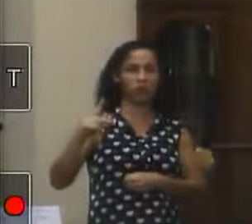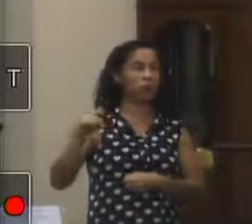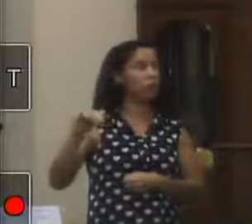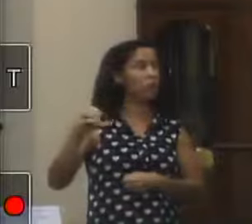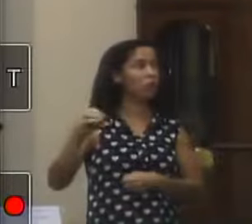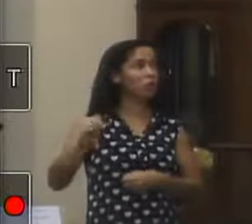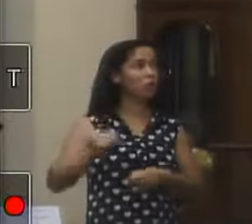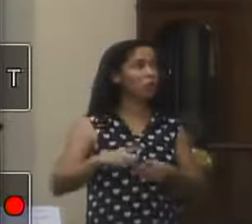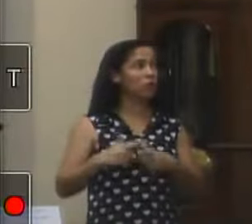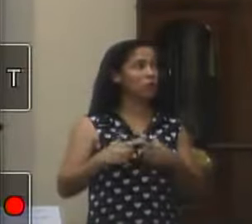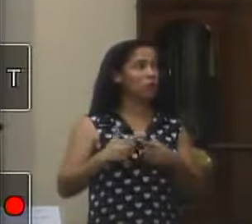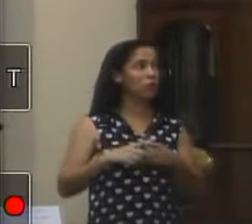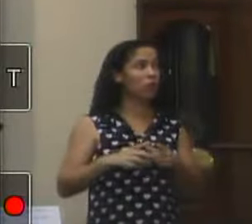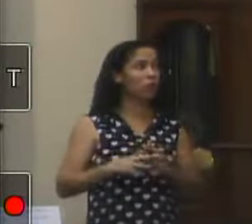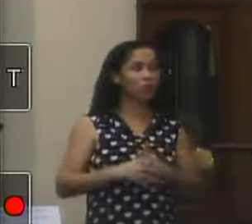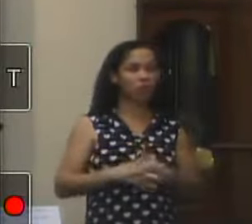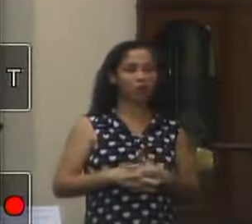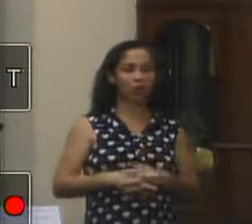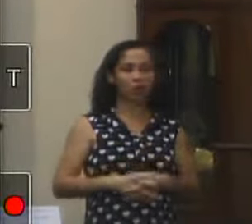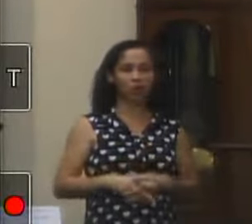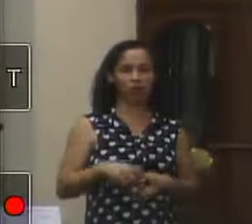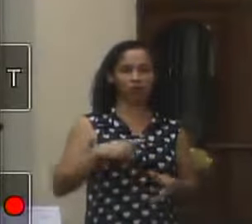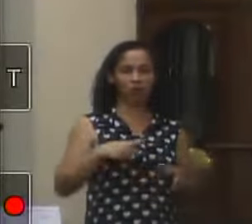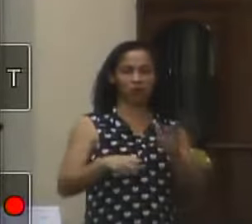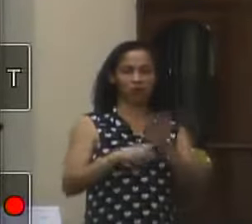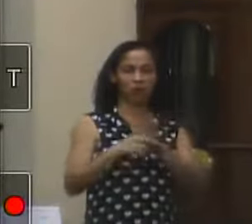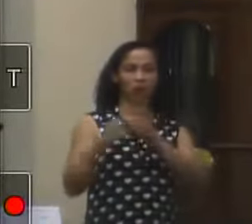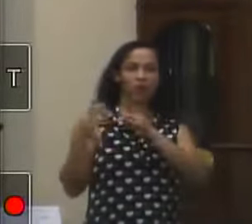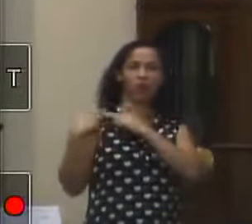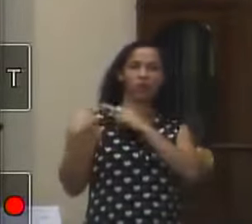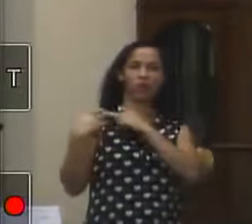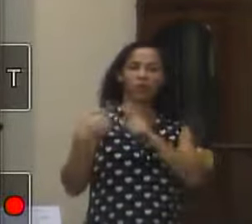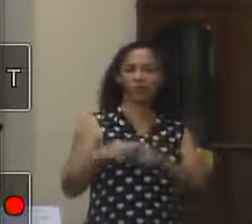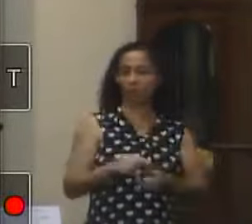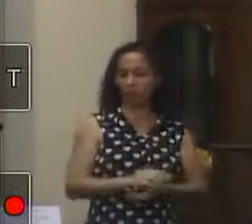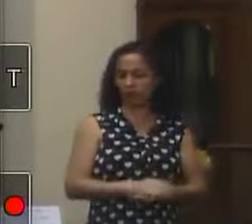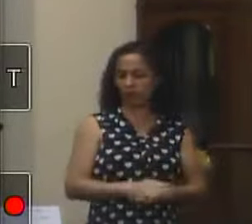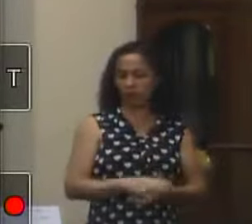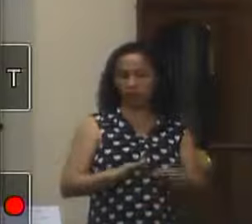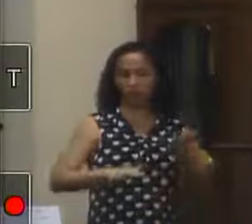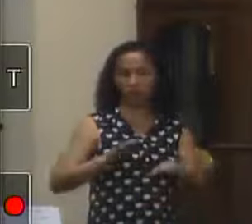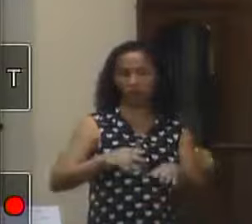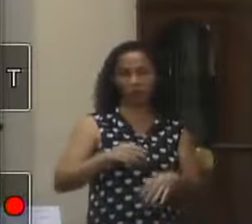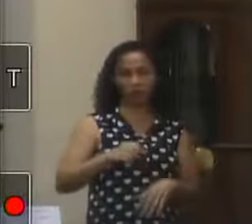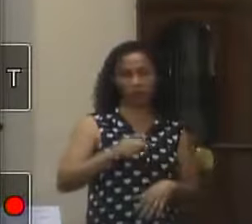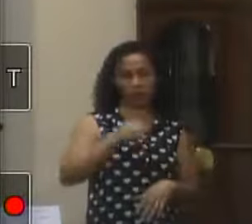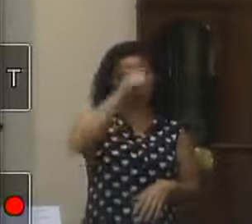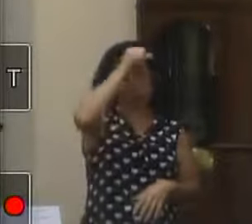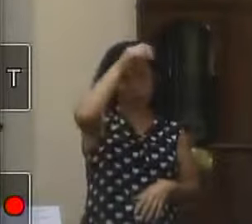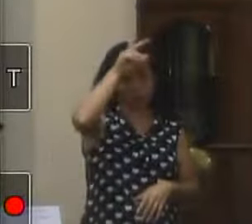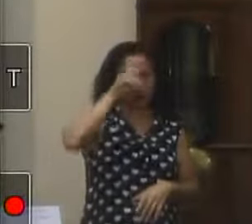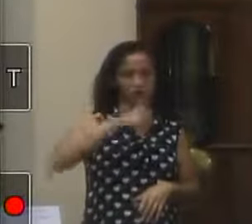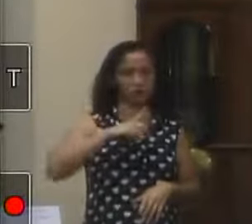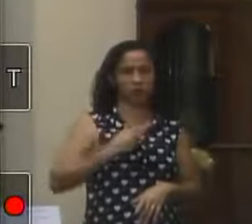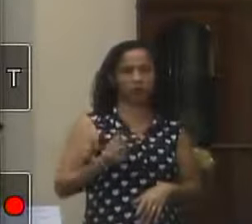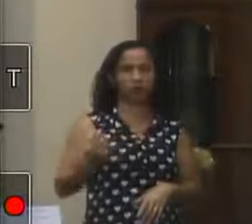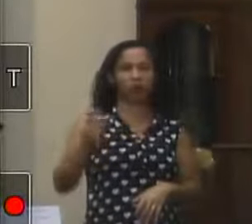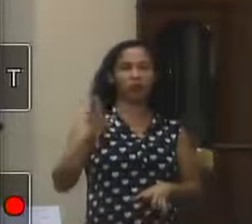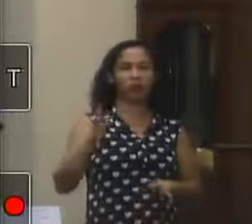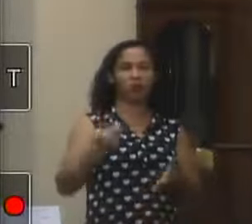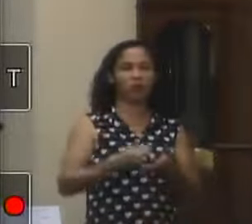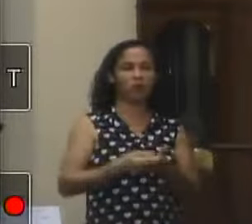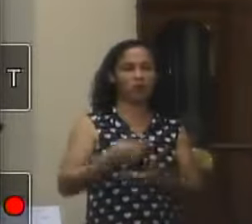uma desproporcionalidade em relação à lei de responsabilidade. Então, às vezes o município tem até o recurso para se contratar mais